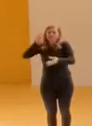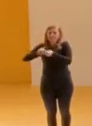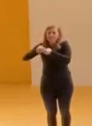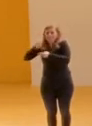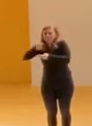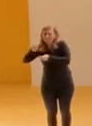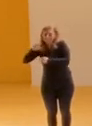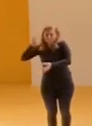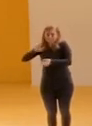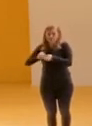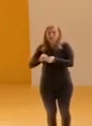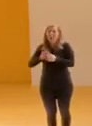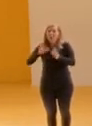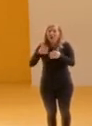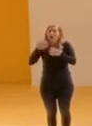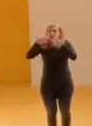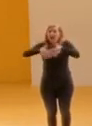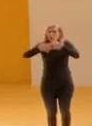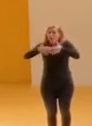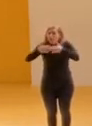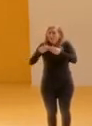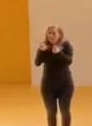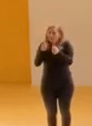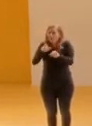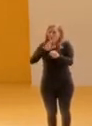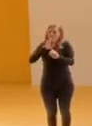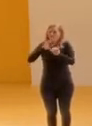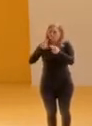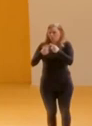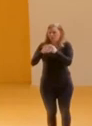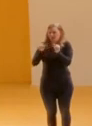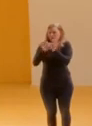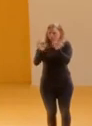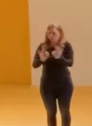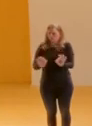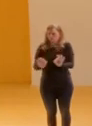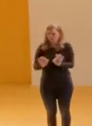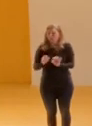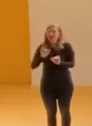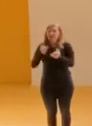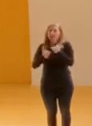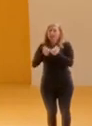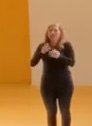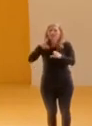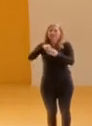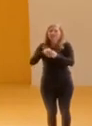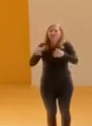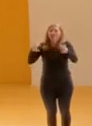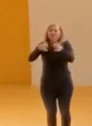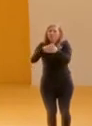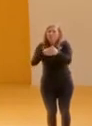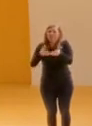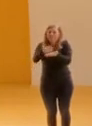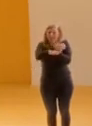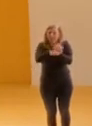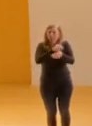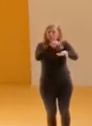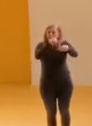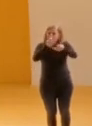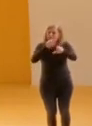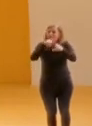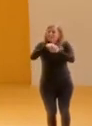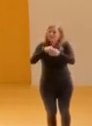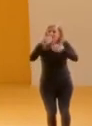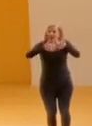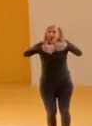się trochę celem samym w sobie sztuką dla sztuki jak mamy do czynienia z kalkulacją we wspólnotach zbieracką łowieckich to tak jak przed chwilą powiedziałem